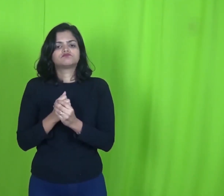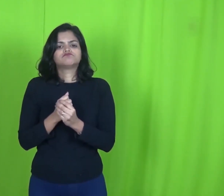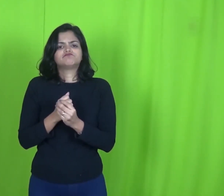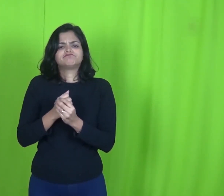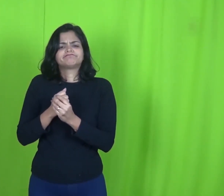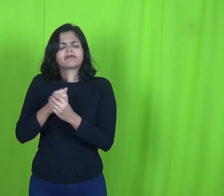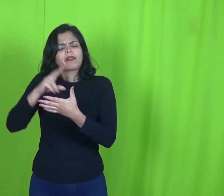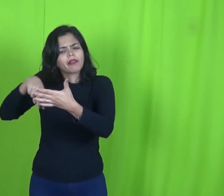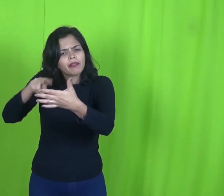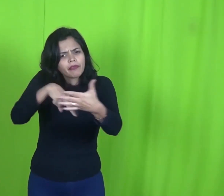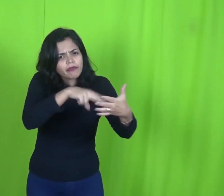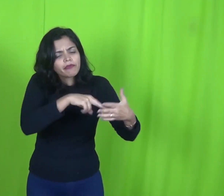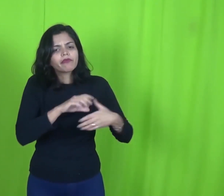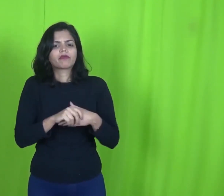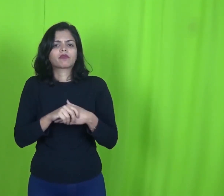estudem, leiam